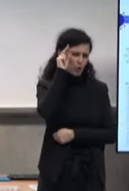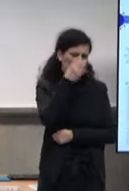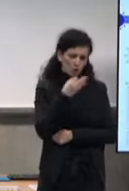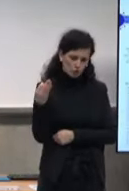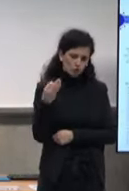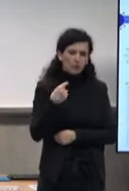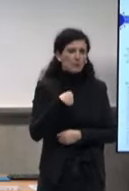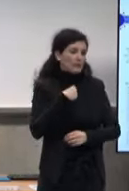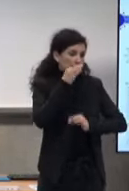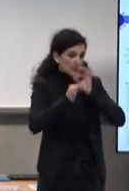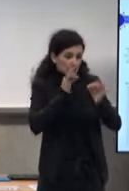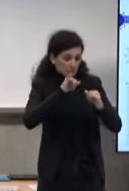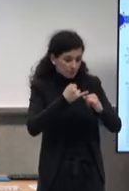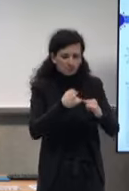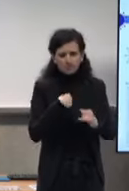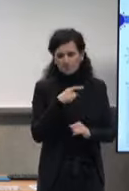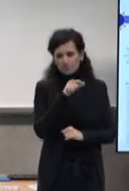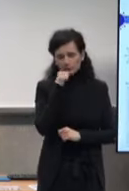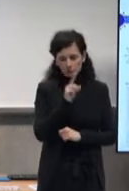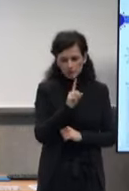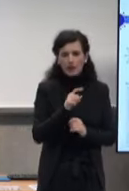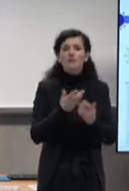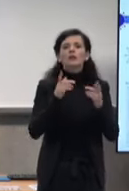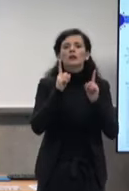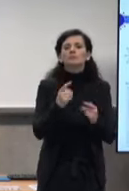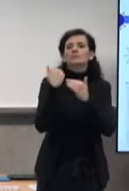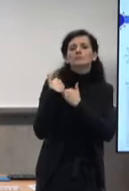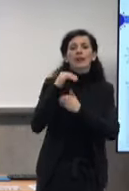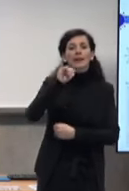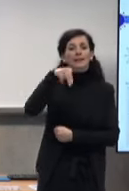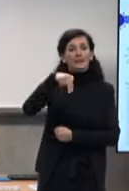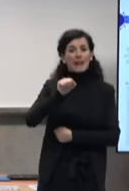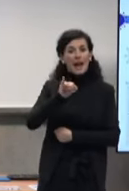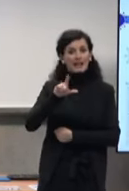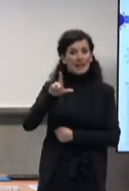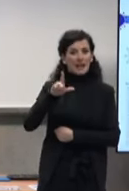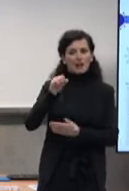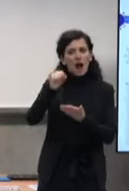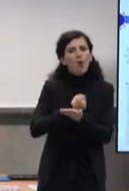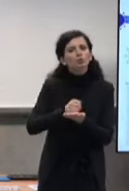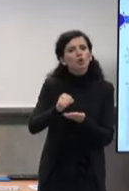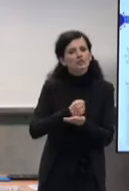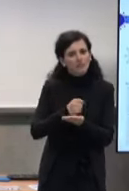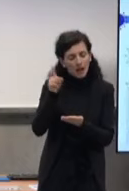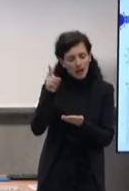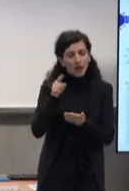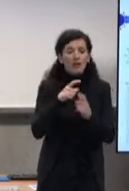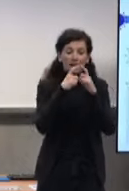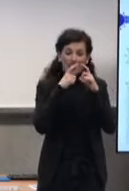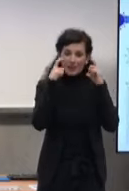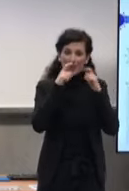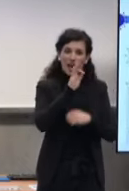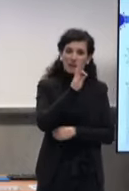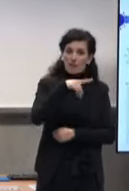nel significato delle sigle che spetta all inail autorizzare sono mascherine ha potere filtrante più